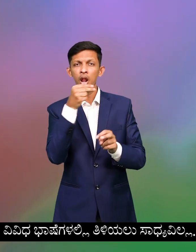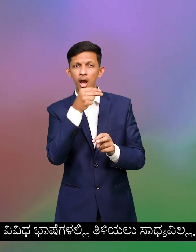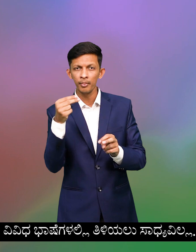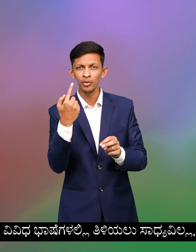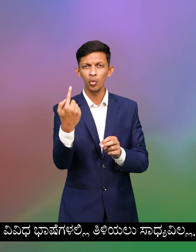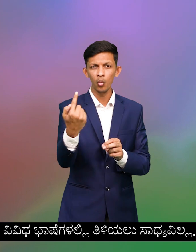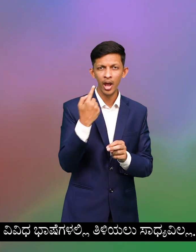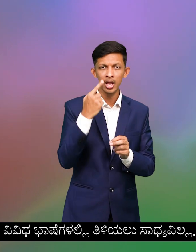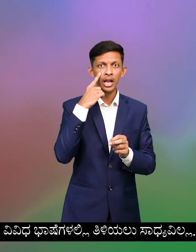ಸಾಧ್ಯವಿಲ್ಲ.